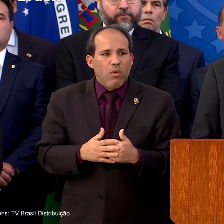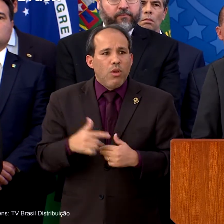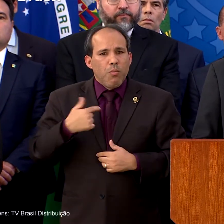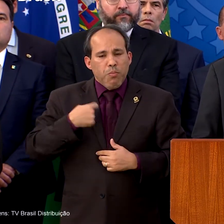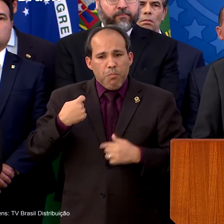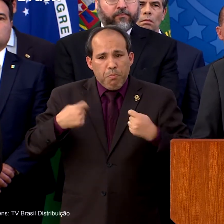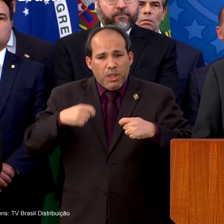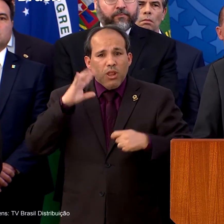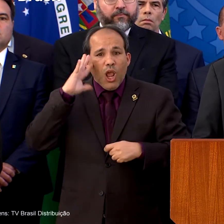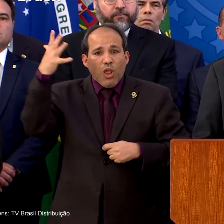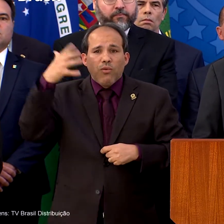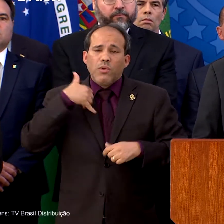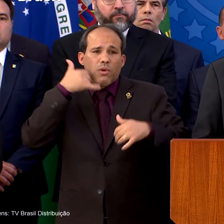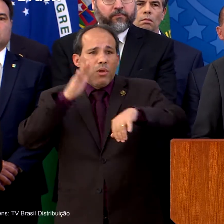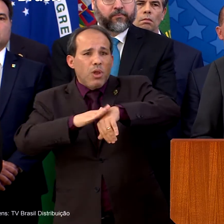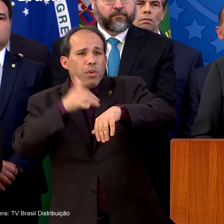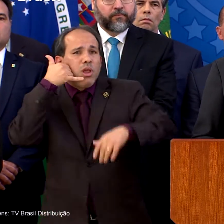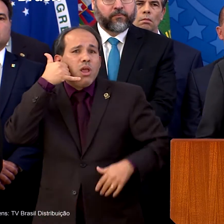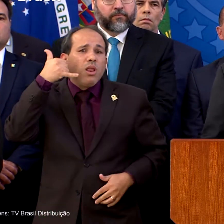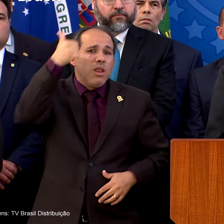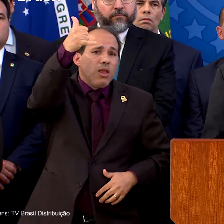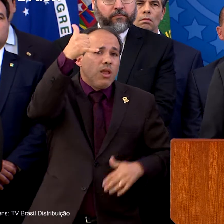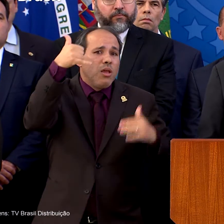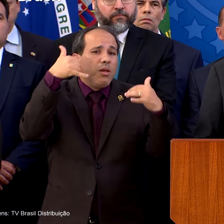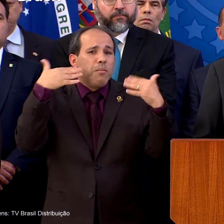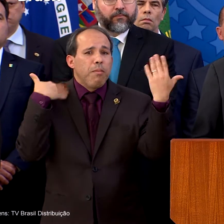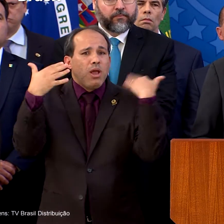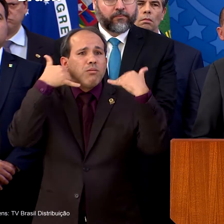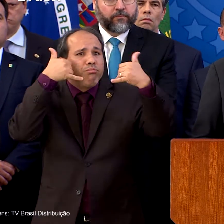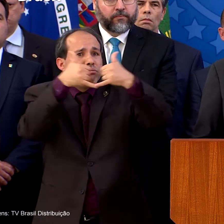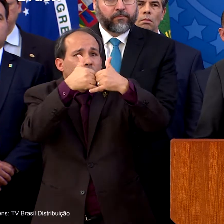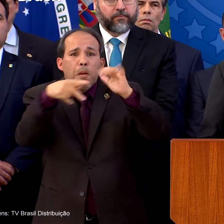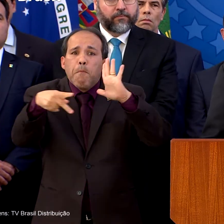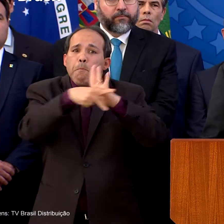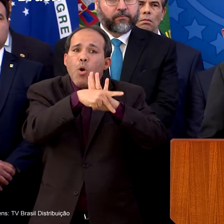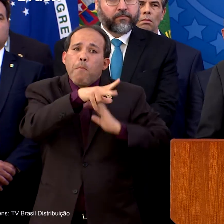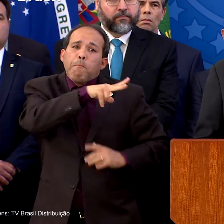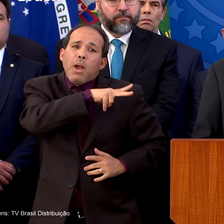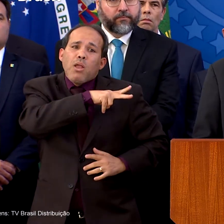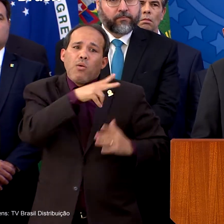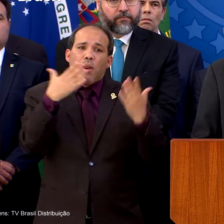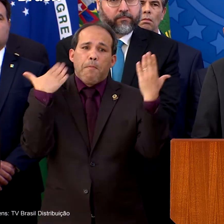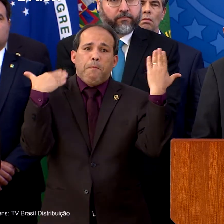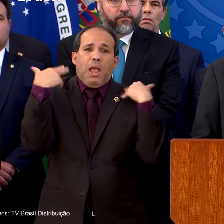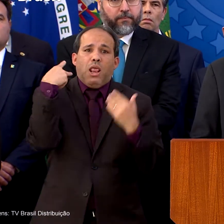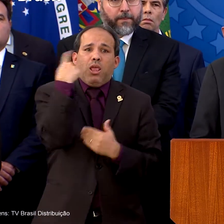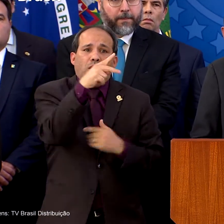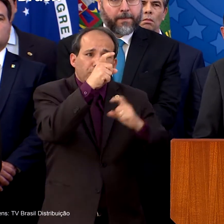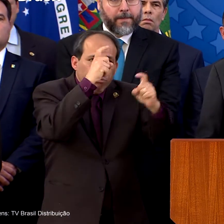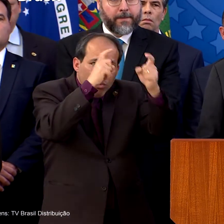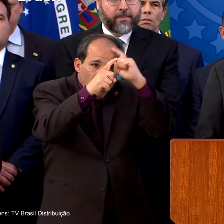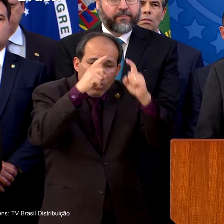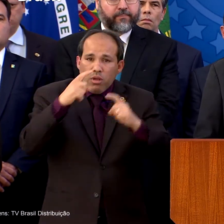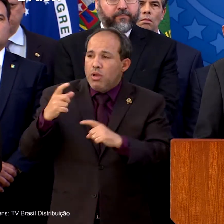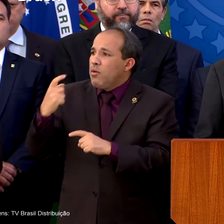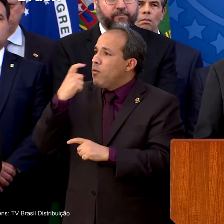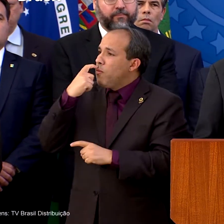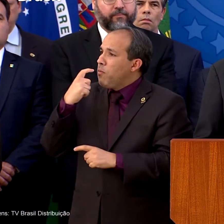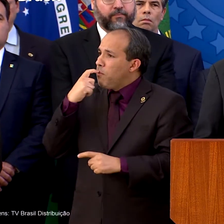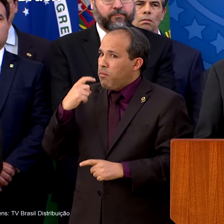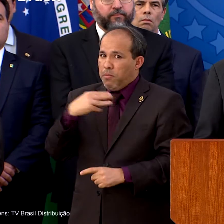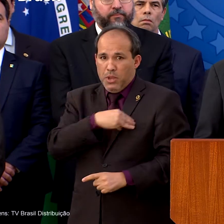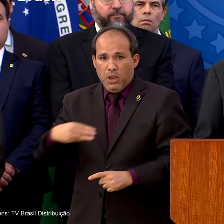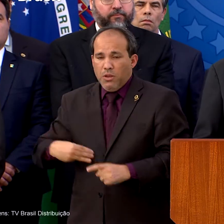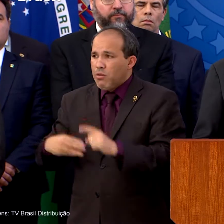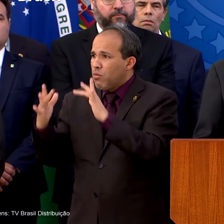que descer uma coisa e ver com a marinha como exclusivamente com a maria eu resolvi naquele momento não falar comigo a defesa falei diretamente quando a marinha